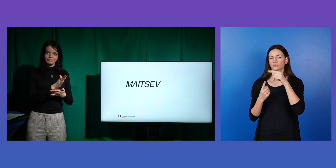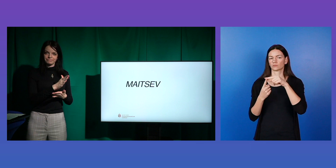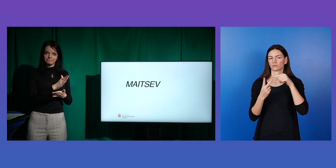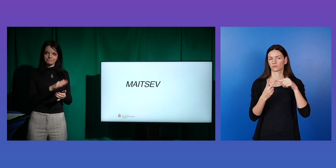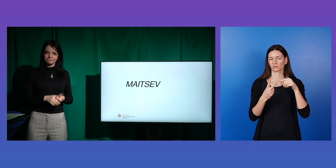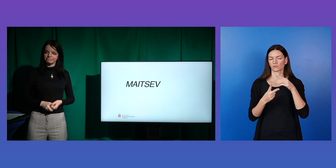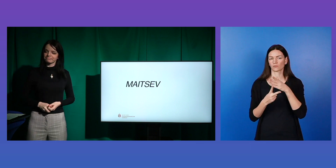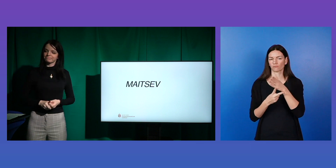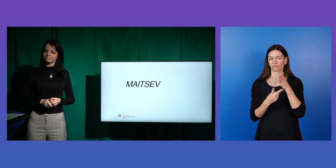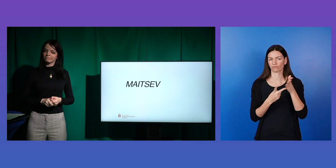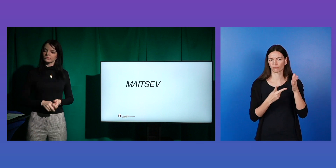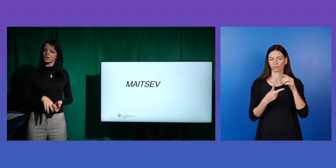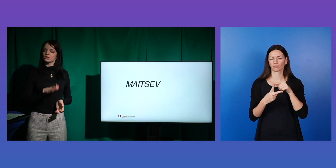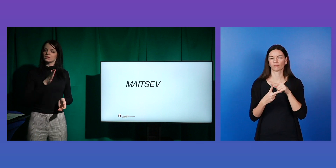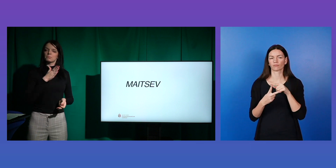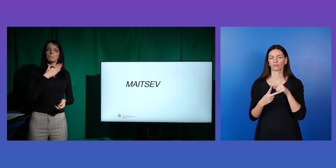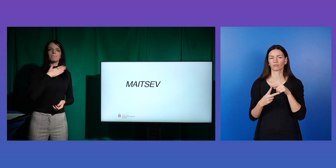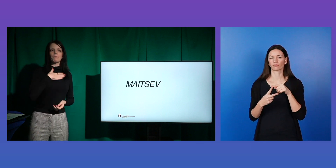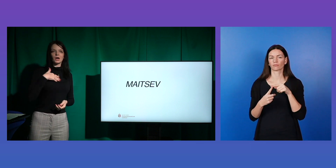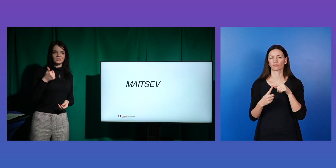Kasutati 2 viipemärki.